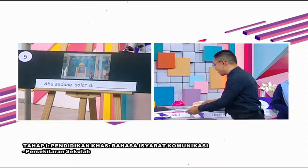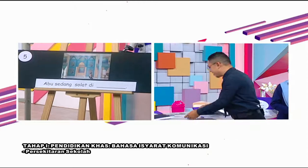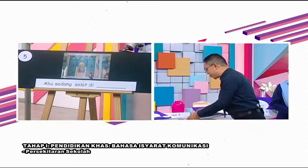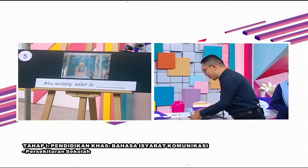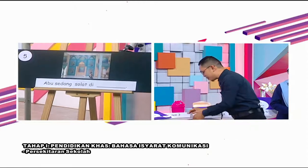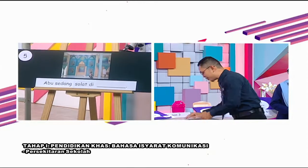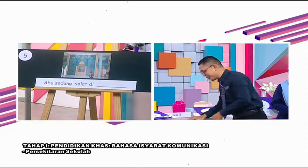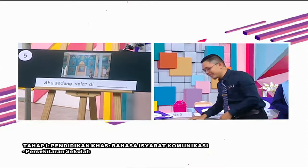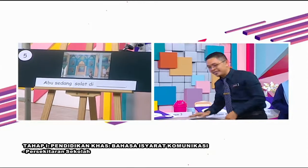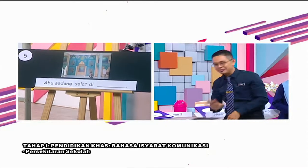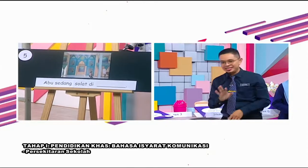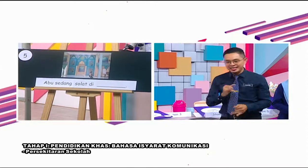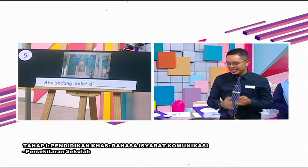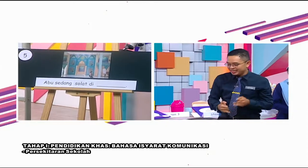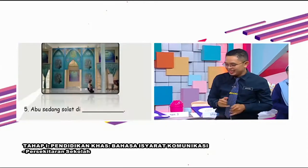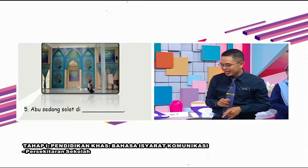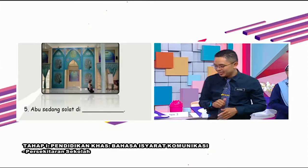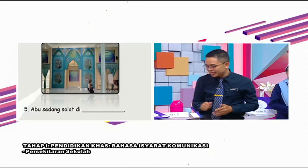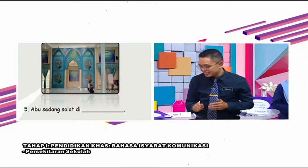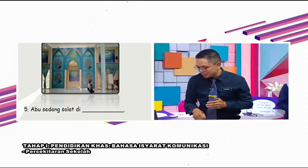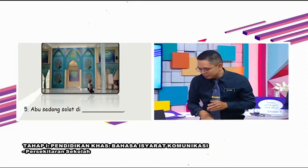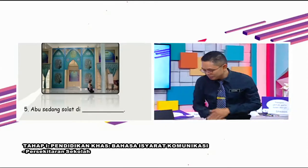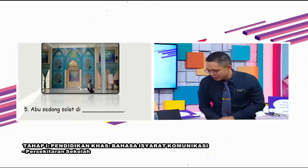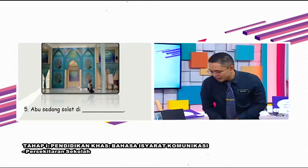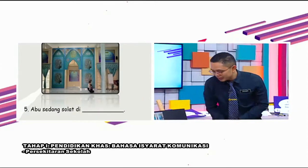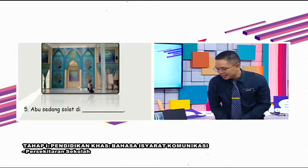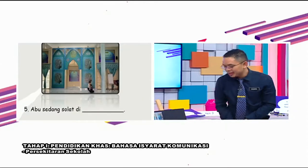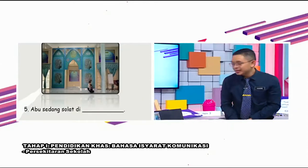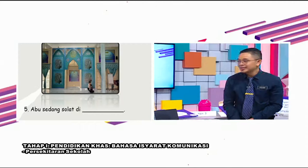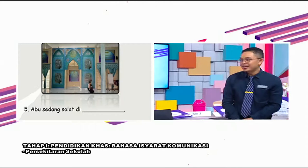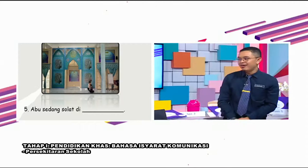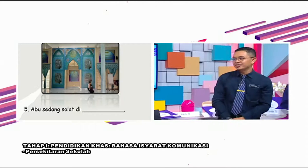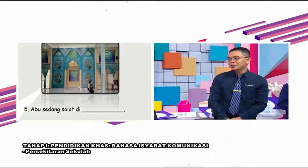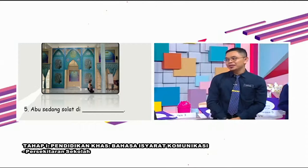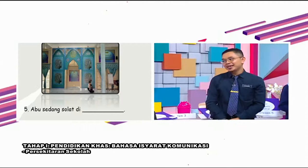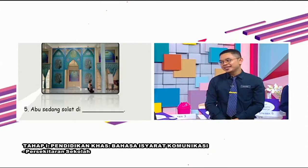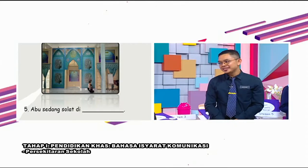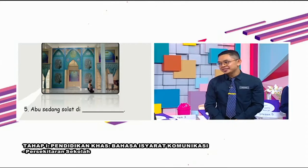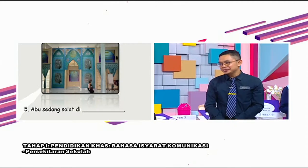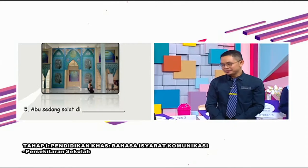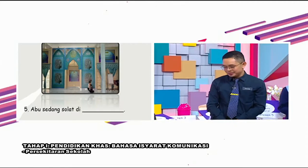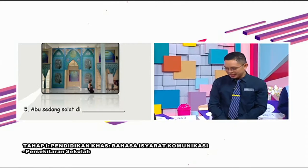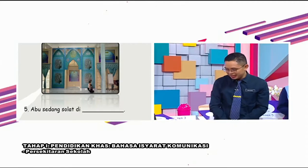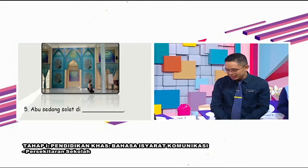Dah empat betul ni. Dah sekali. Akhirnya. Okey. Jawapan dah ada. Kita tampal je